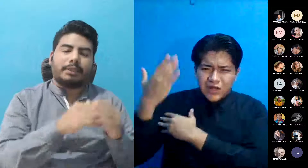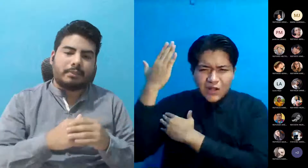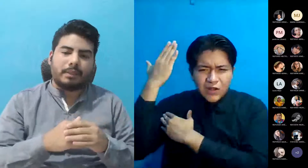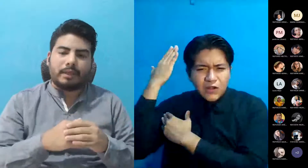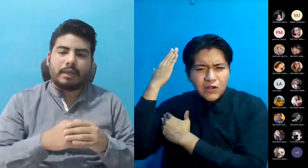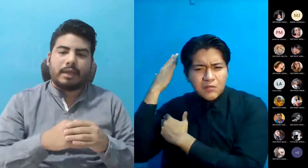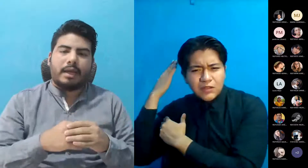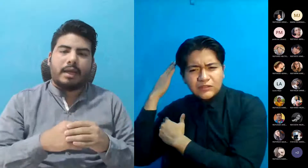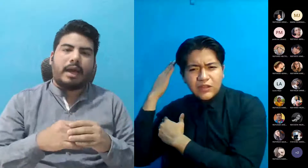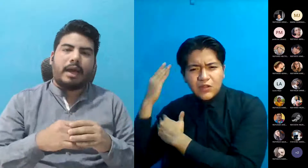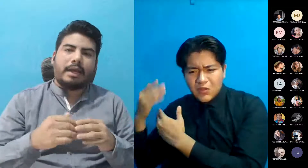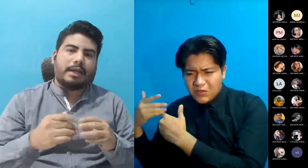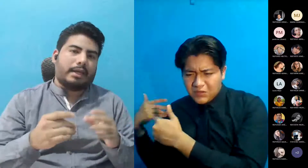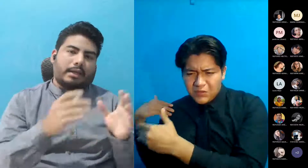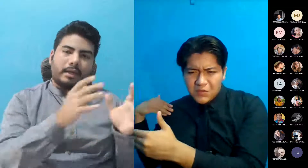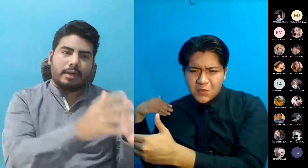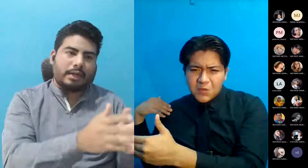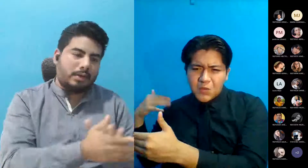pasa